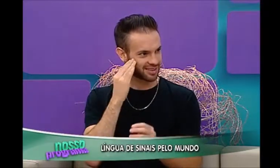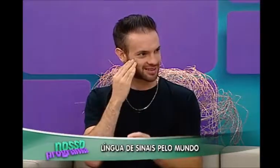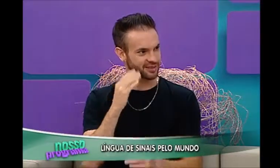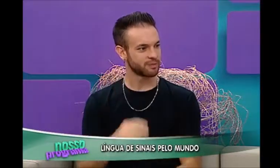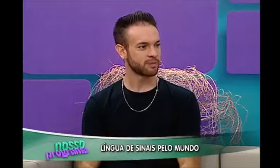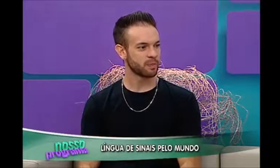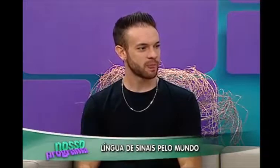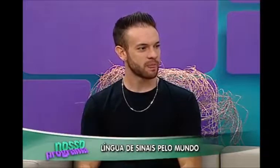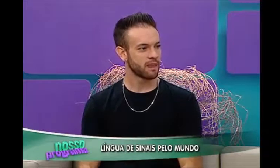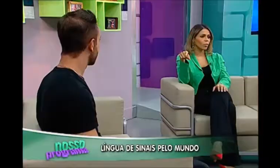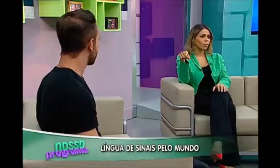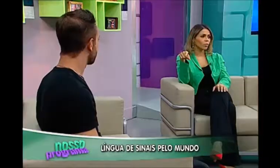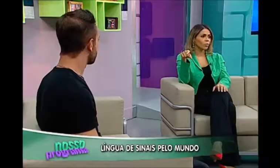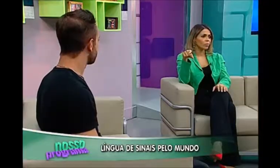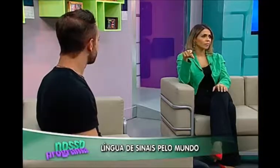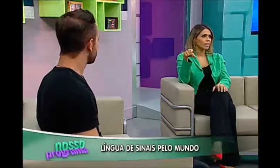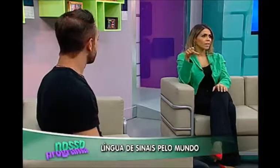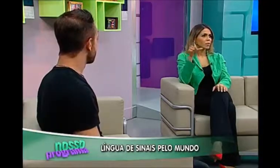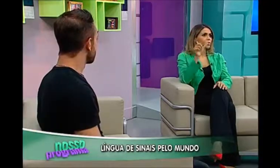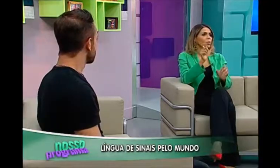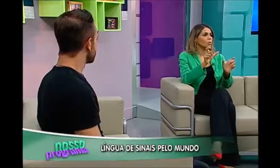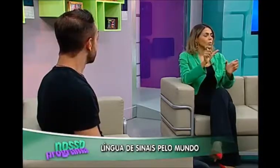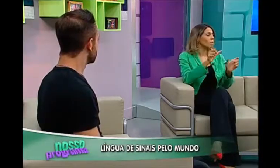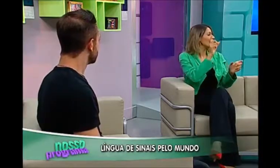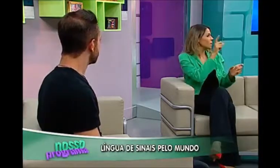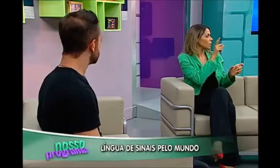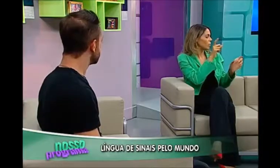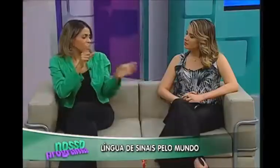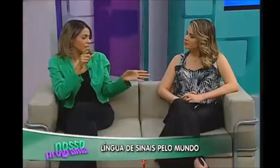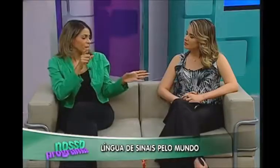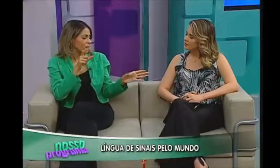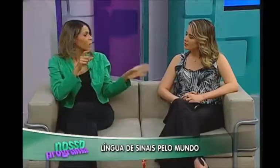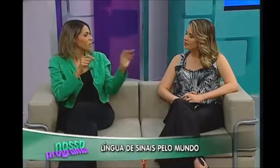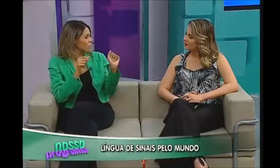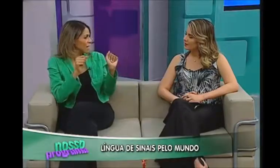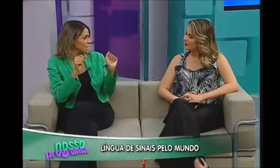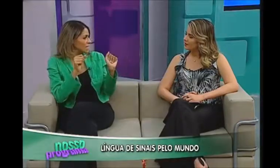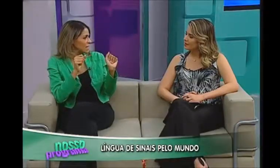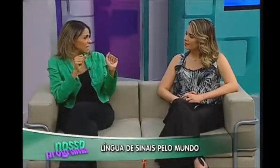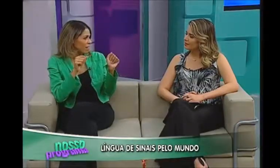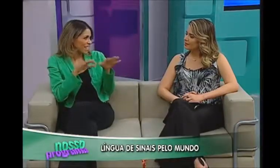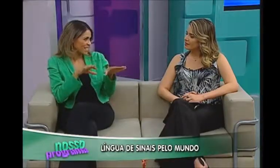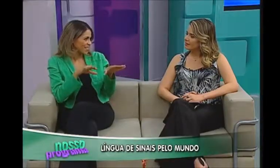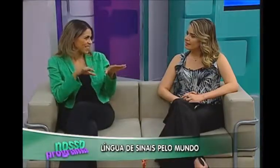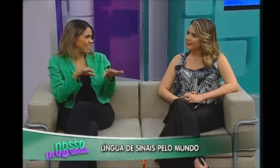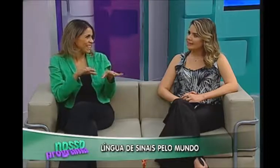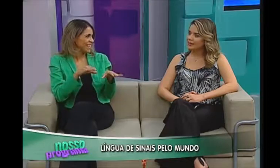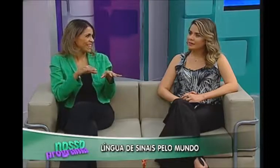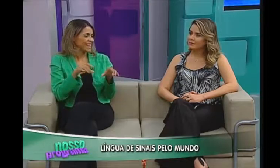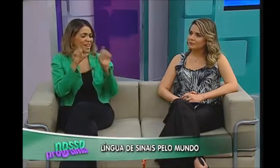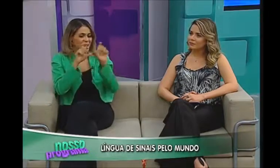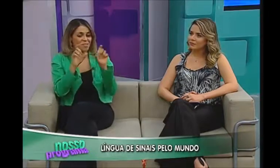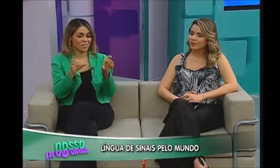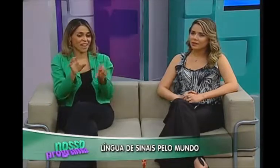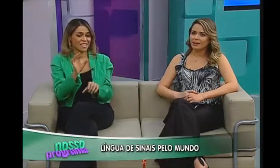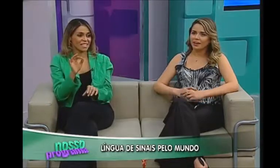É assim, o surdo, por exemplo, fala uma frase fácil. Ai, meu